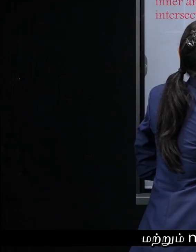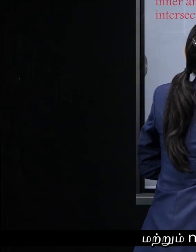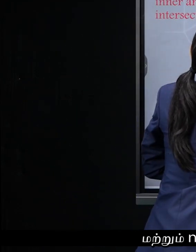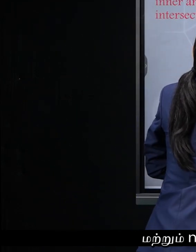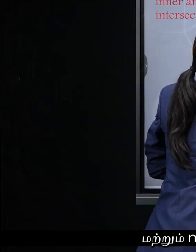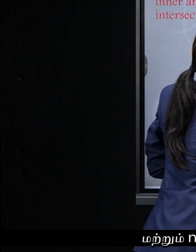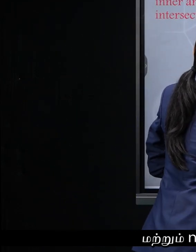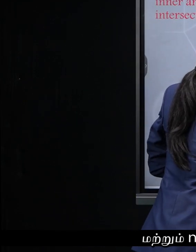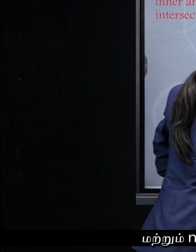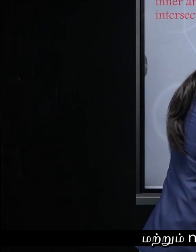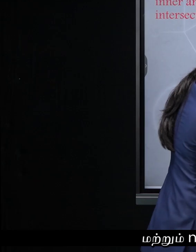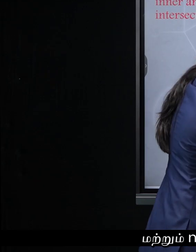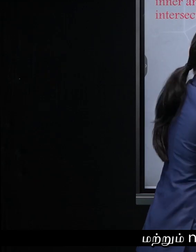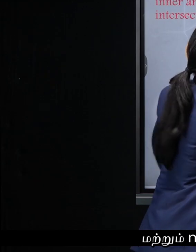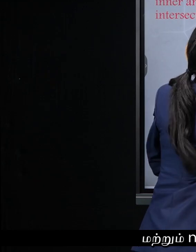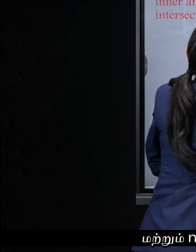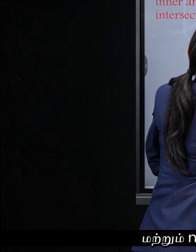2 பக்கத்தில் நீட்டிக்கப்படும்போது சந்திக்கும்.